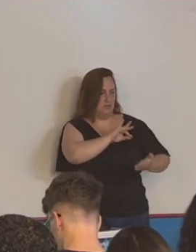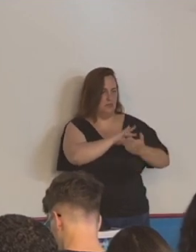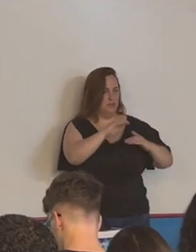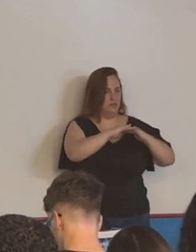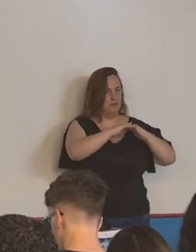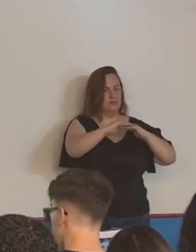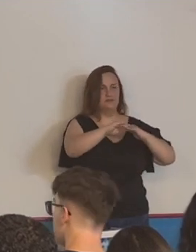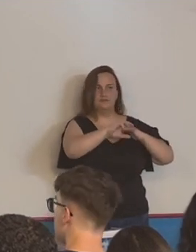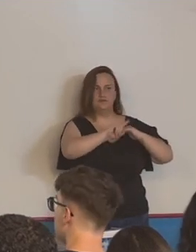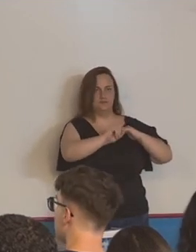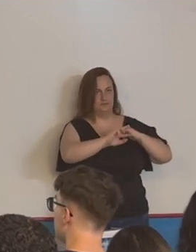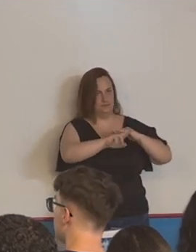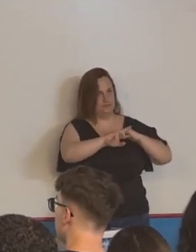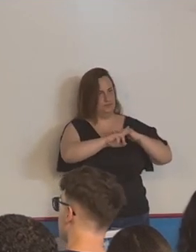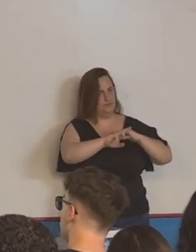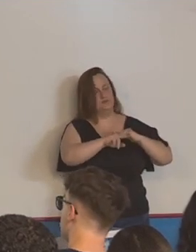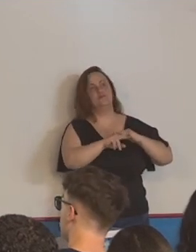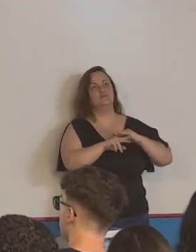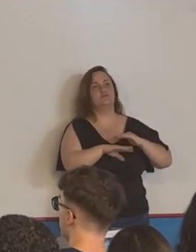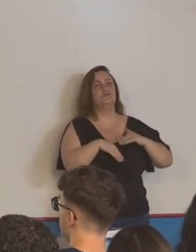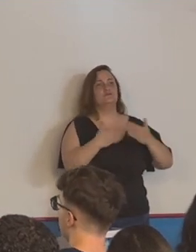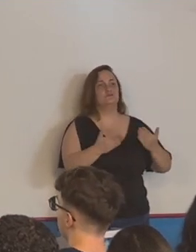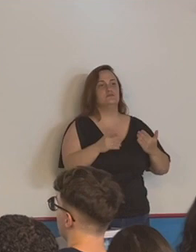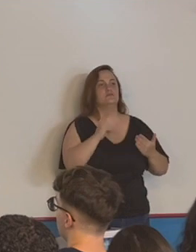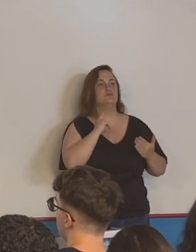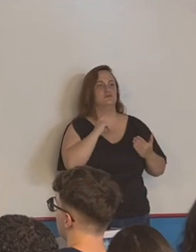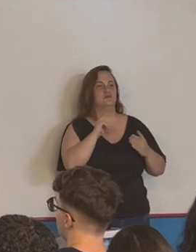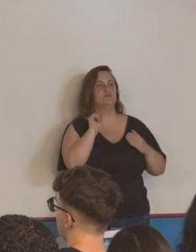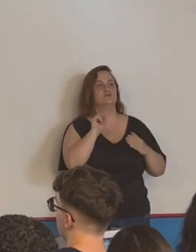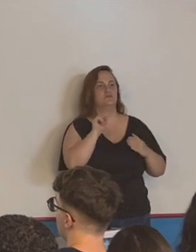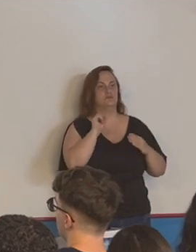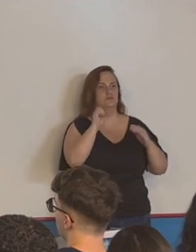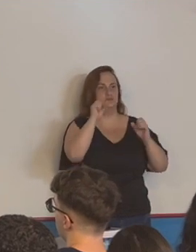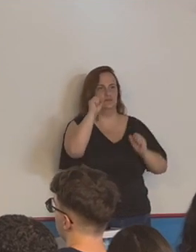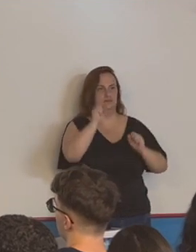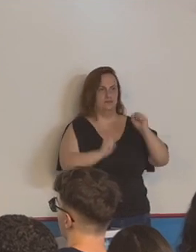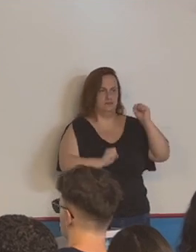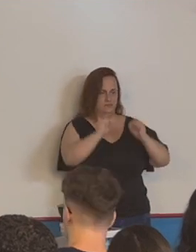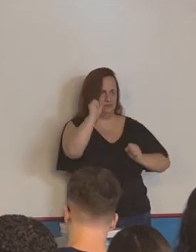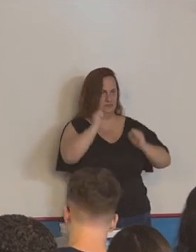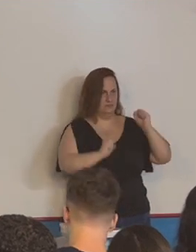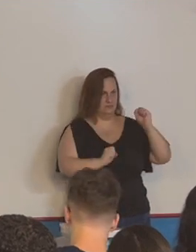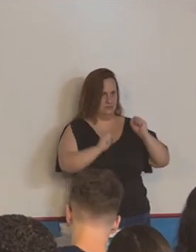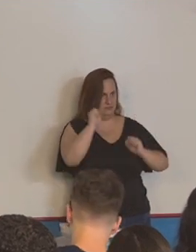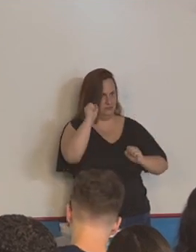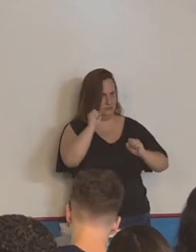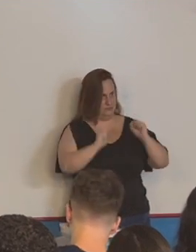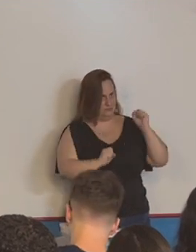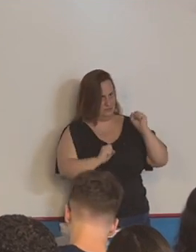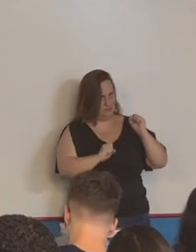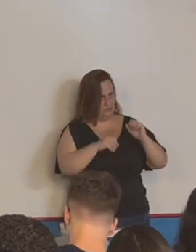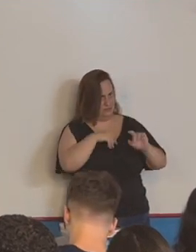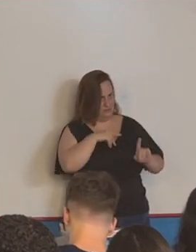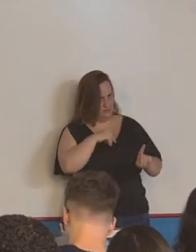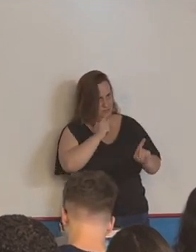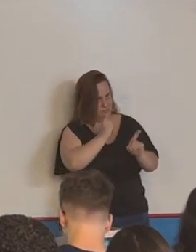aquelas relações de máquinas com que eu encontrava lá, né, naquela